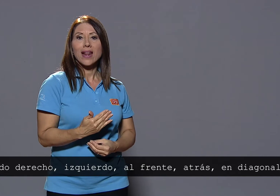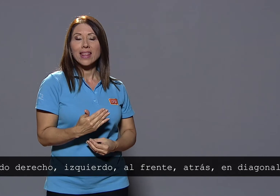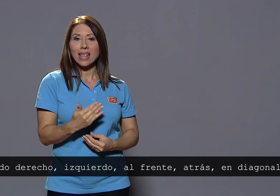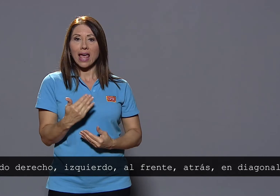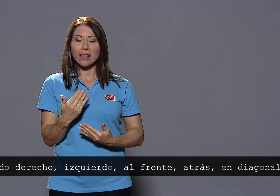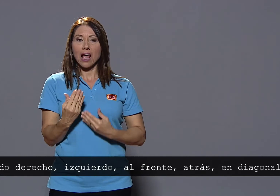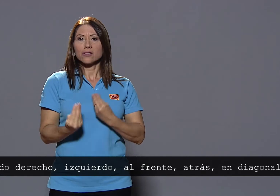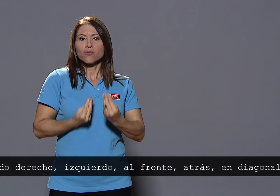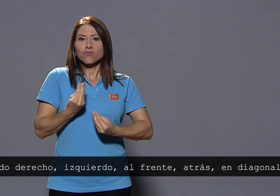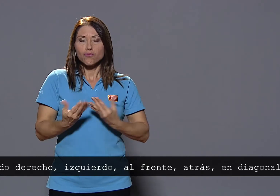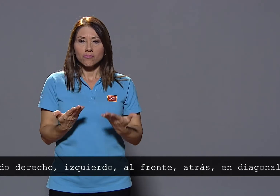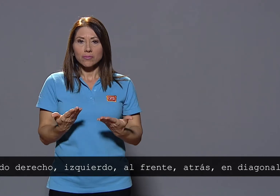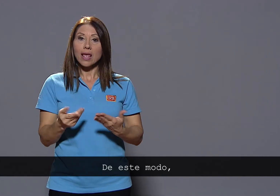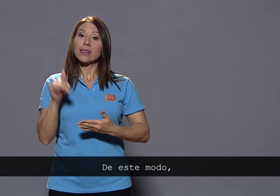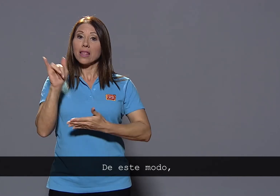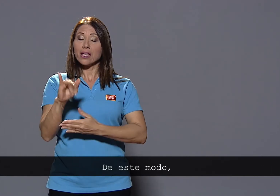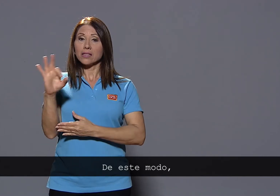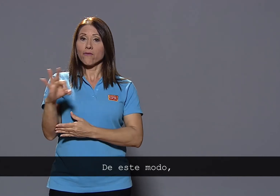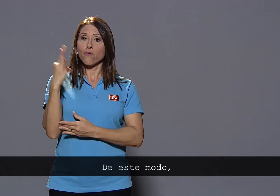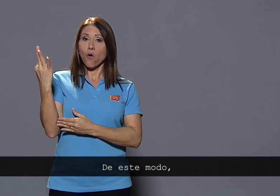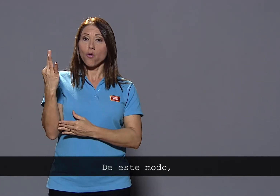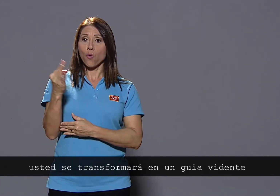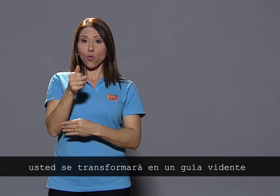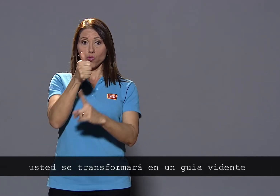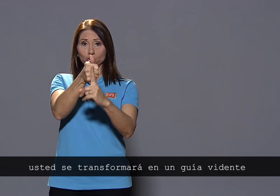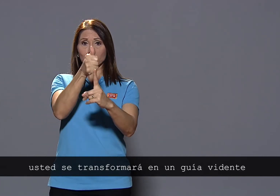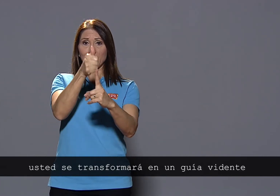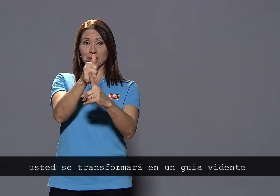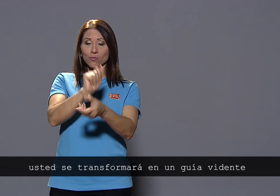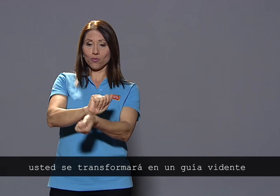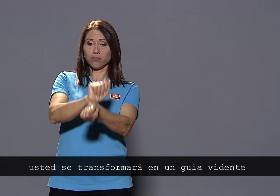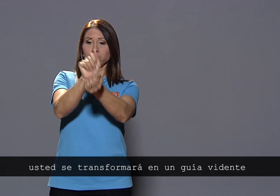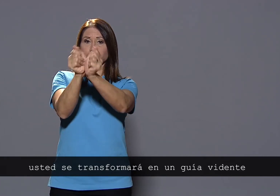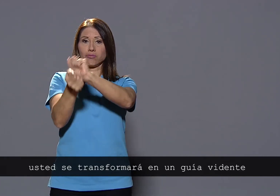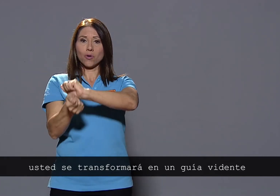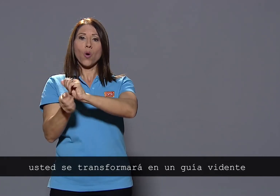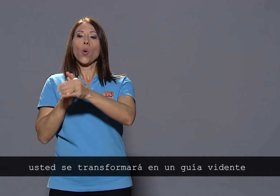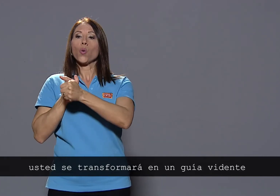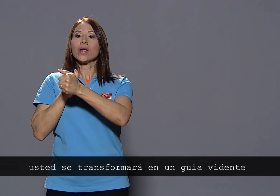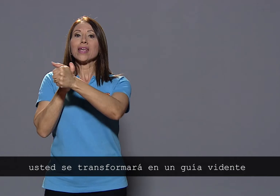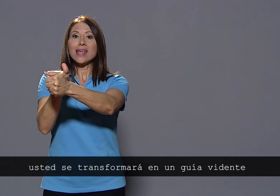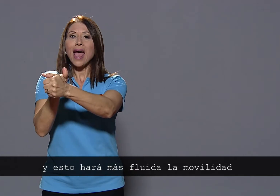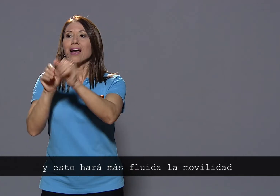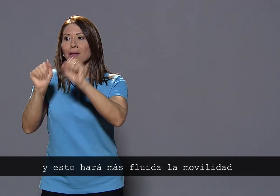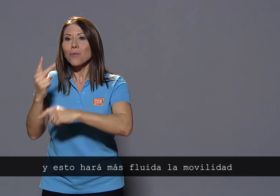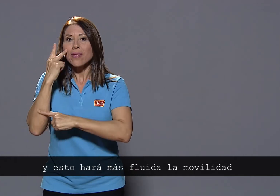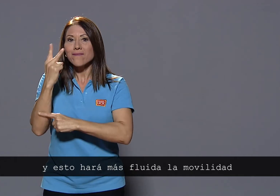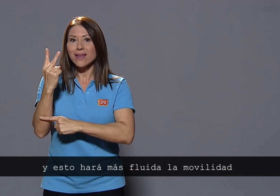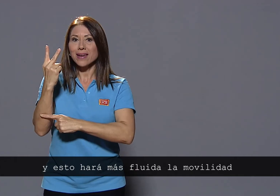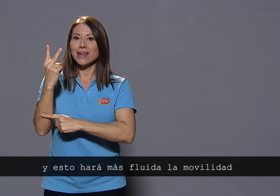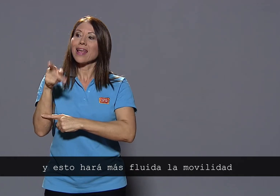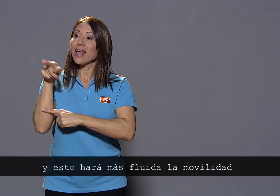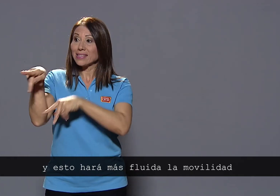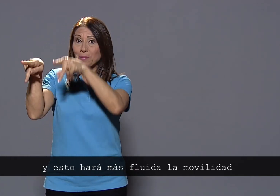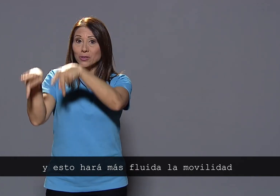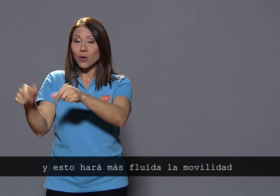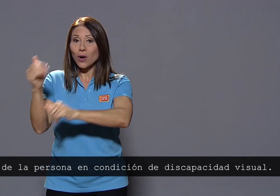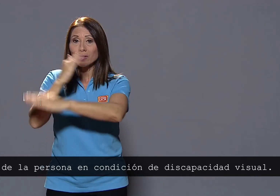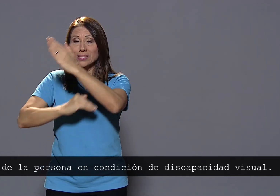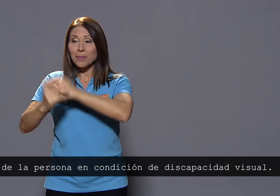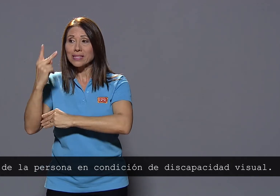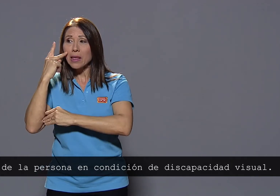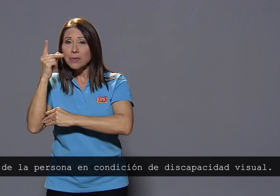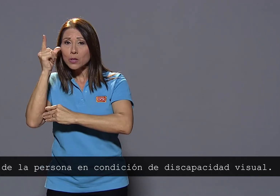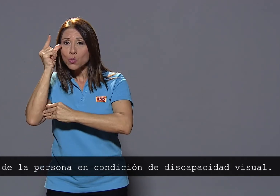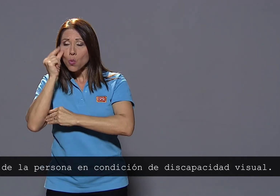frente, atrás, en diagonal. De este modo, usted se transformará en un guía vidente y esto hará más fluida la movilidad